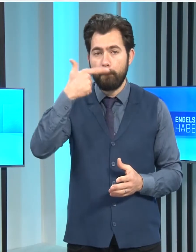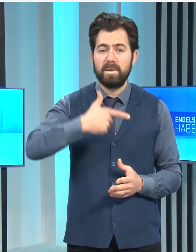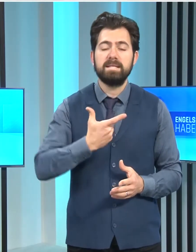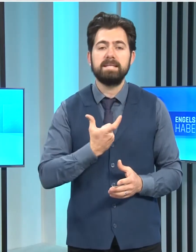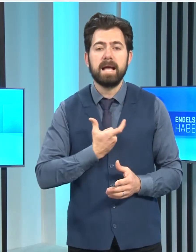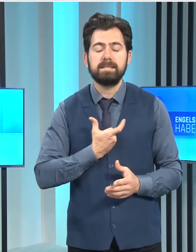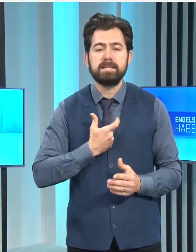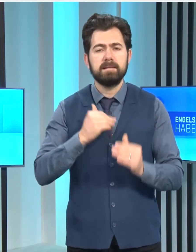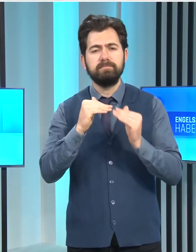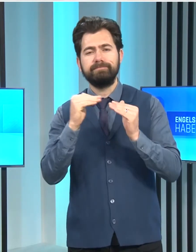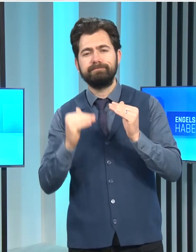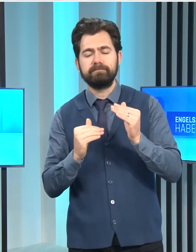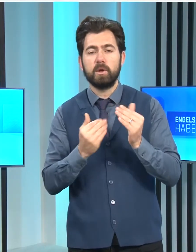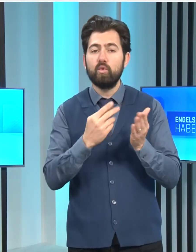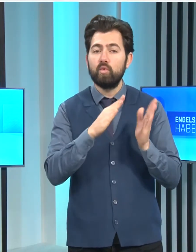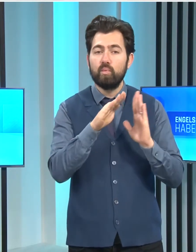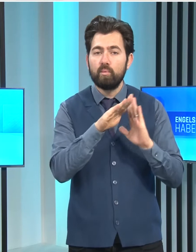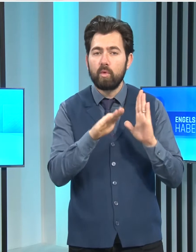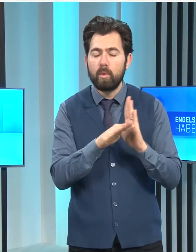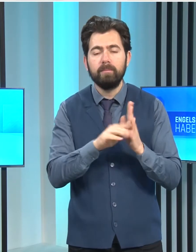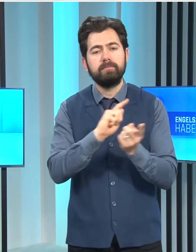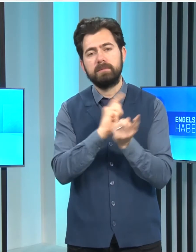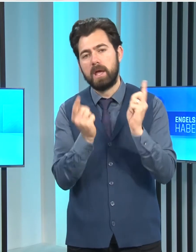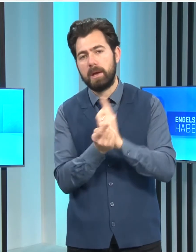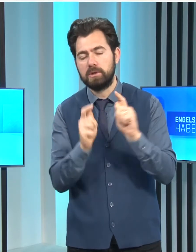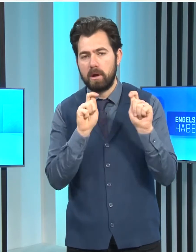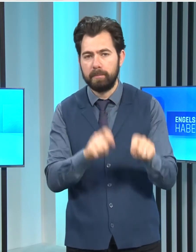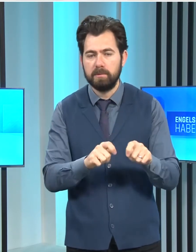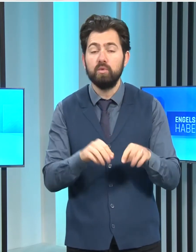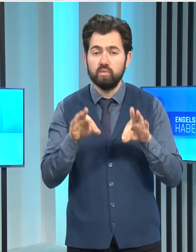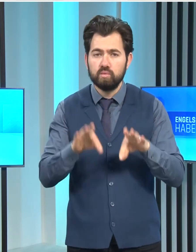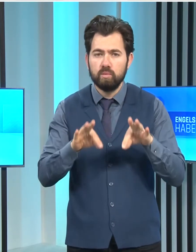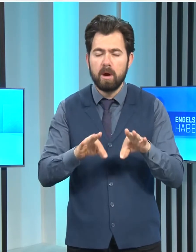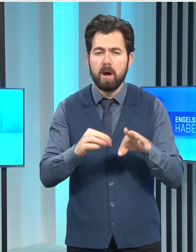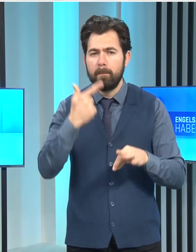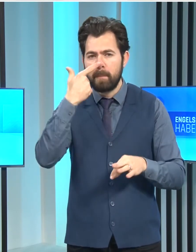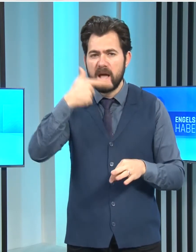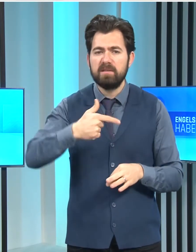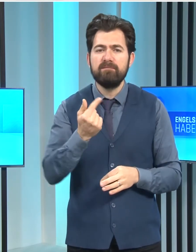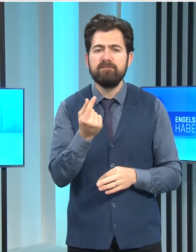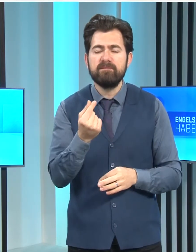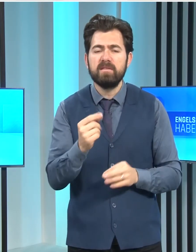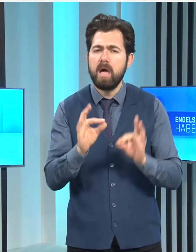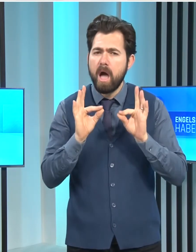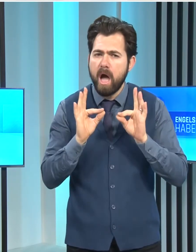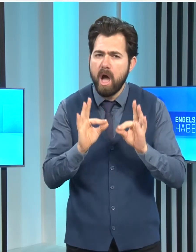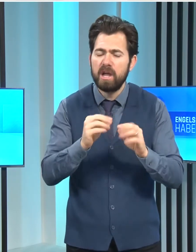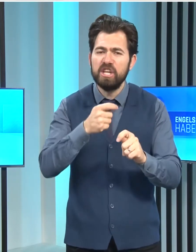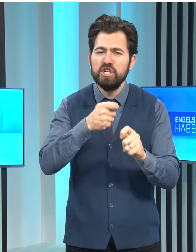Akaryakıt yasası altındaki tüzükte değişiklik yapıldı. Artık akaryakıt fiyatları her iş